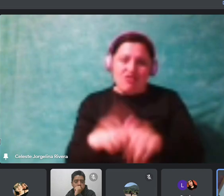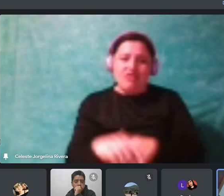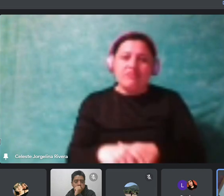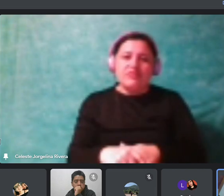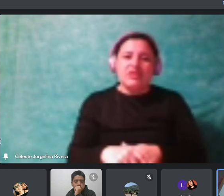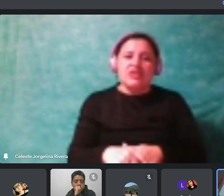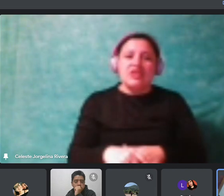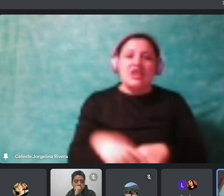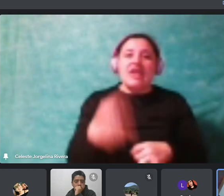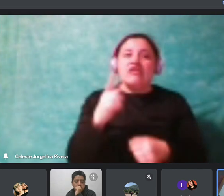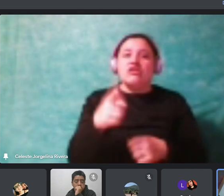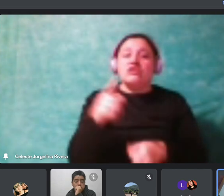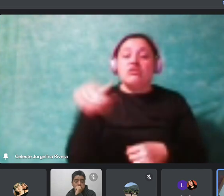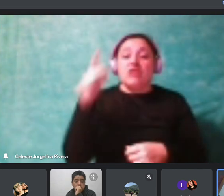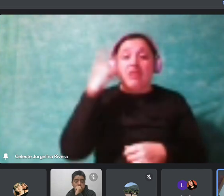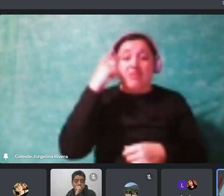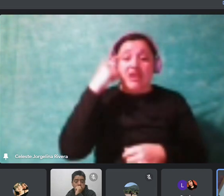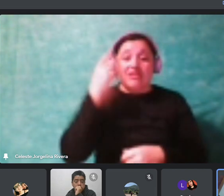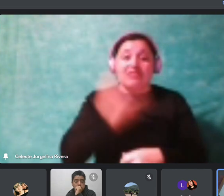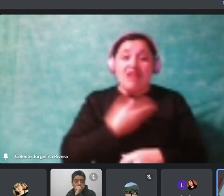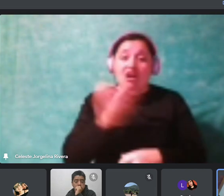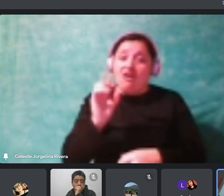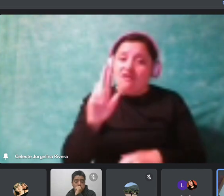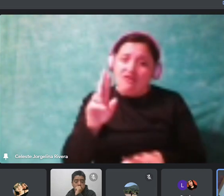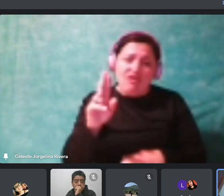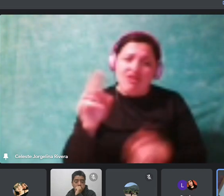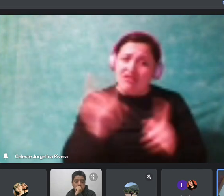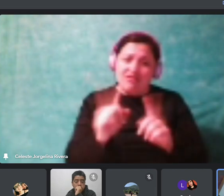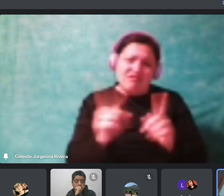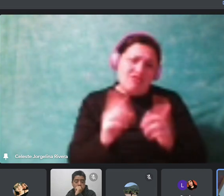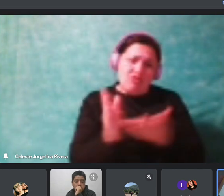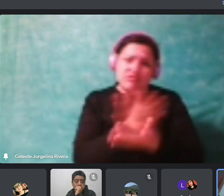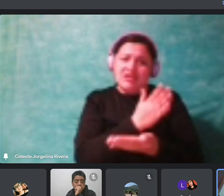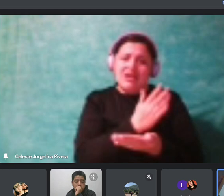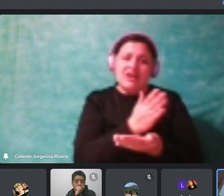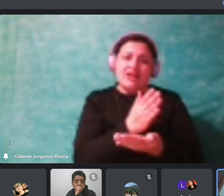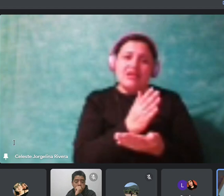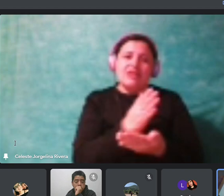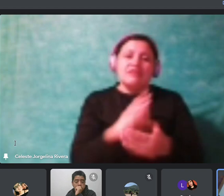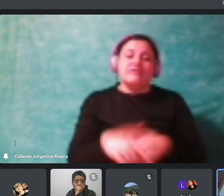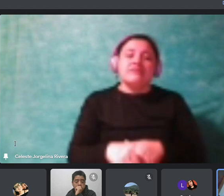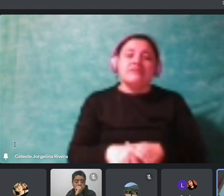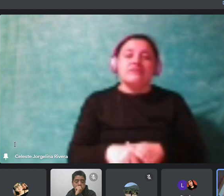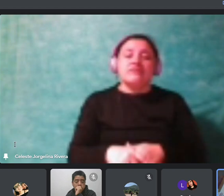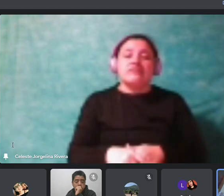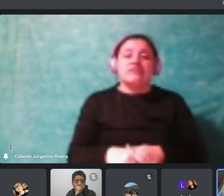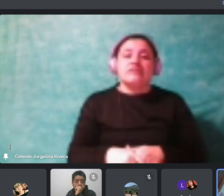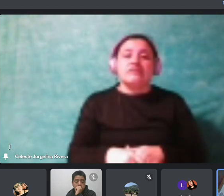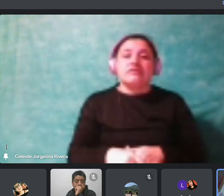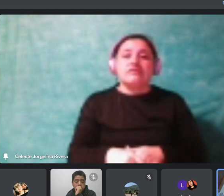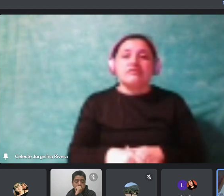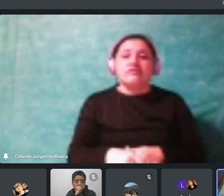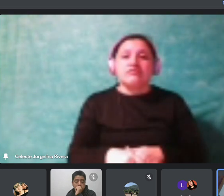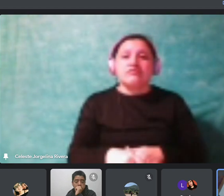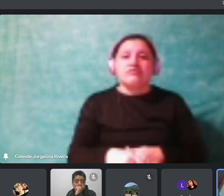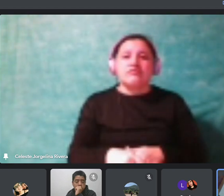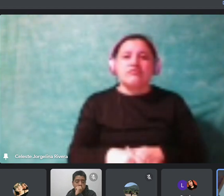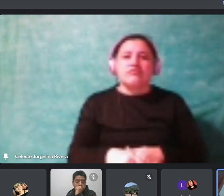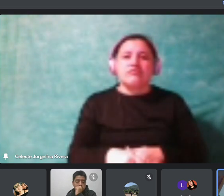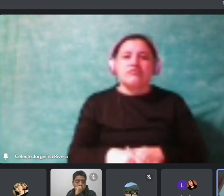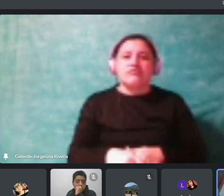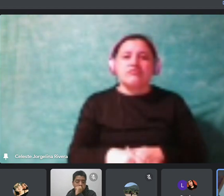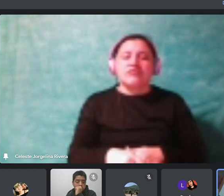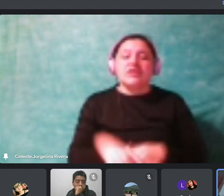producir. Si alguien pone las habilidades de búsqueda, discernimiento y producción, también están bien. En ese